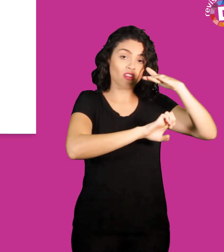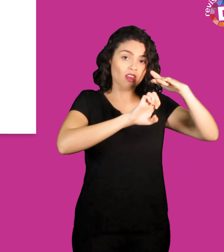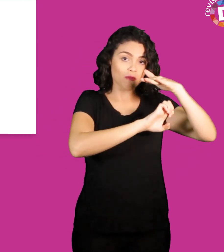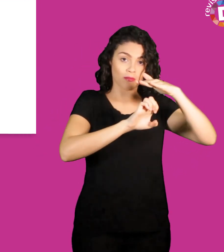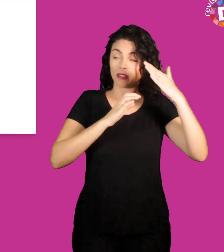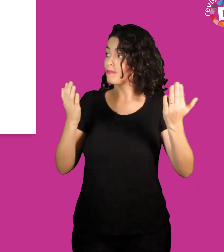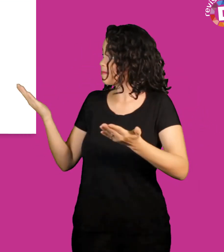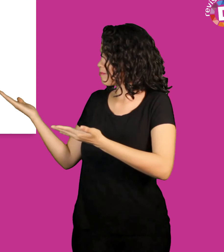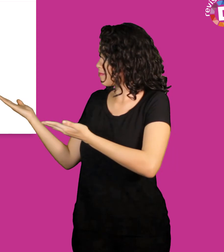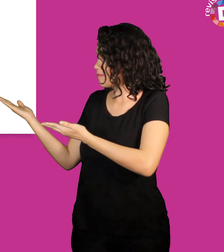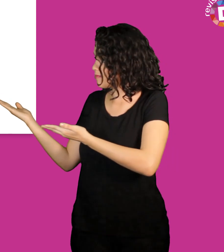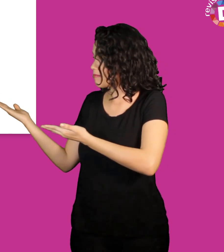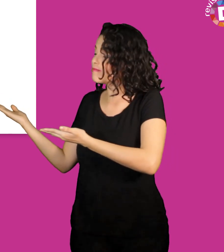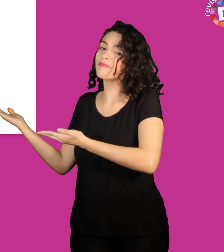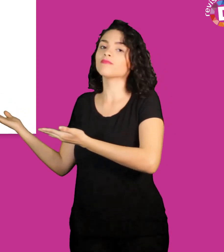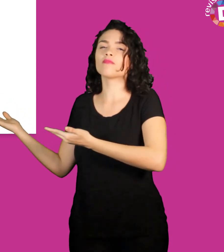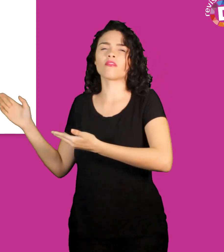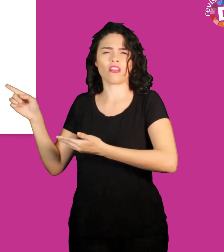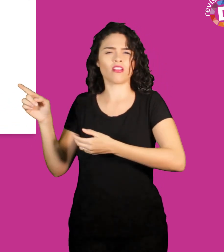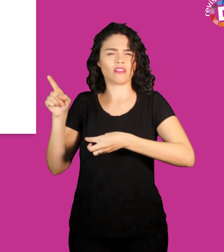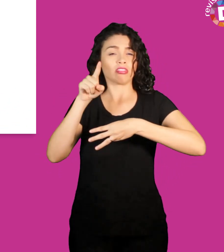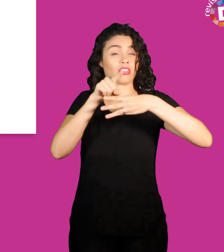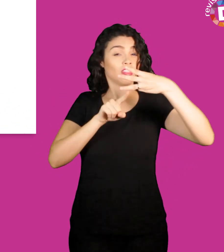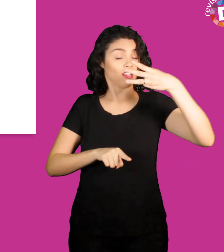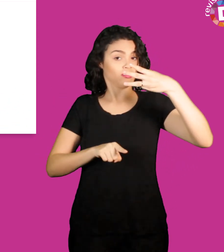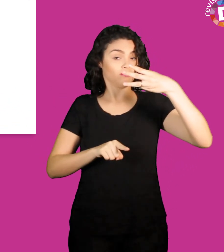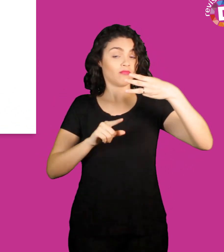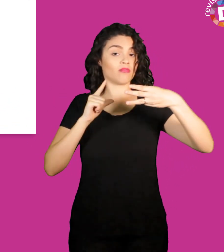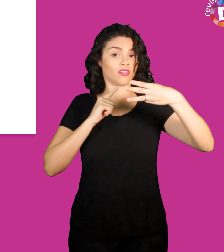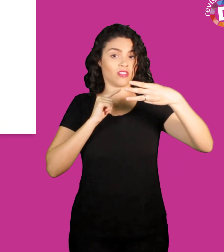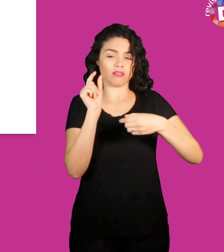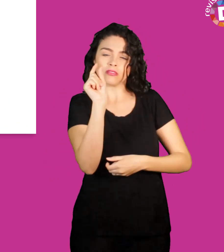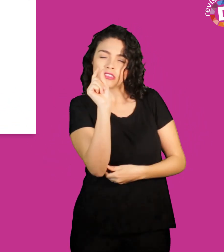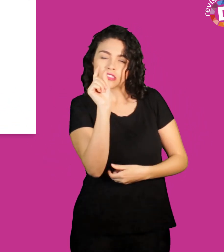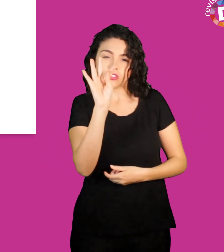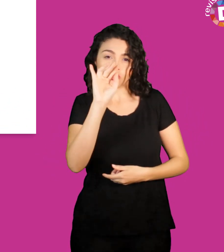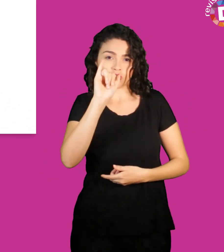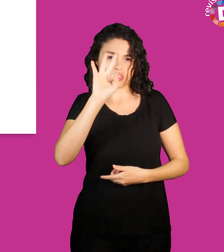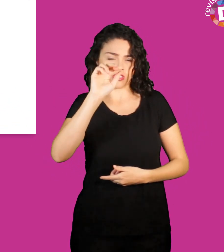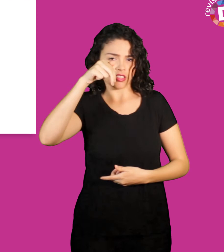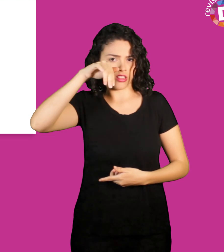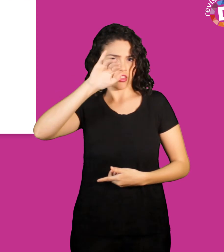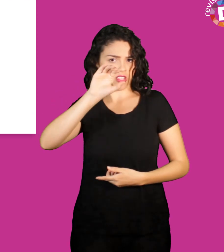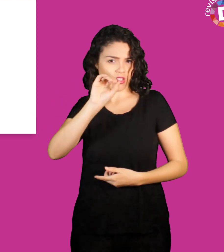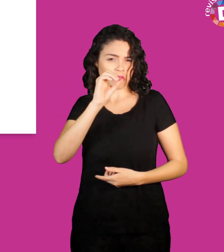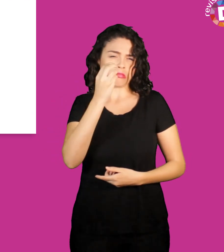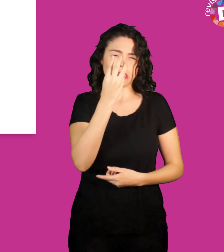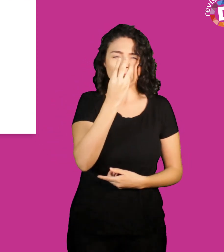é composto por três partes o implante de titânio de três ou quatro milímetros